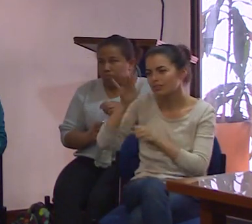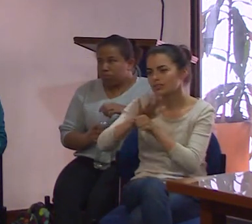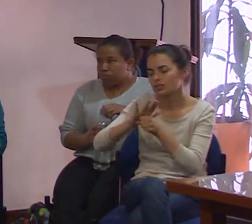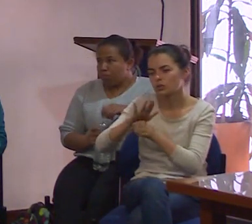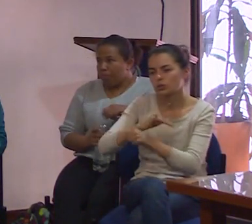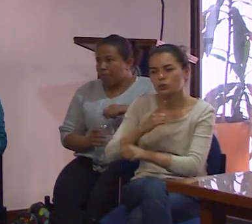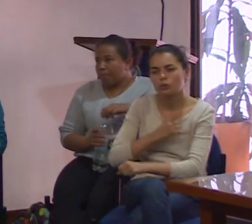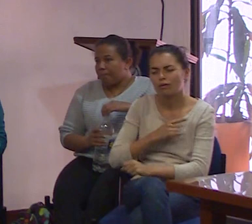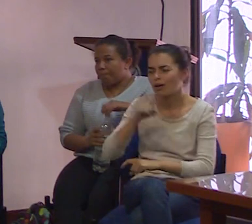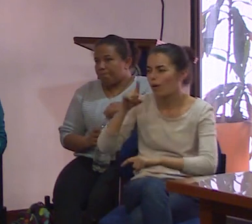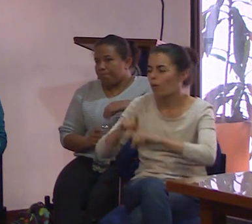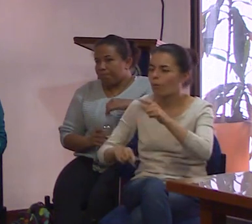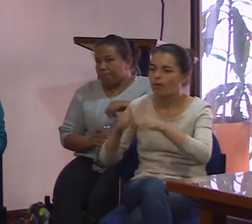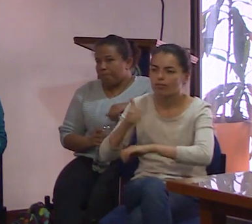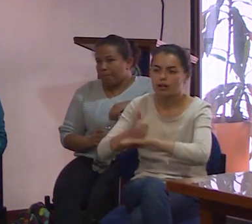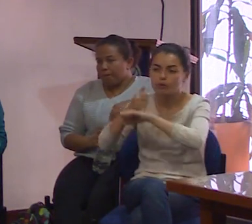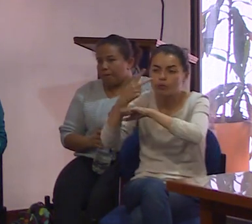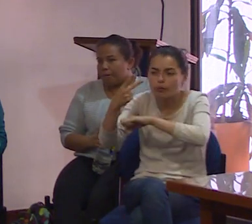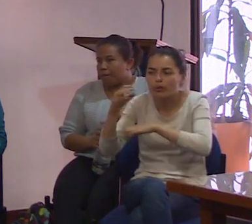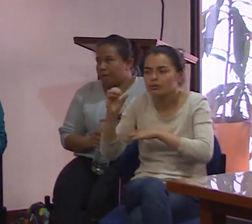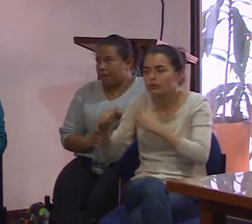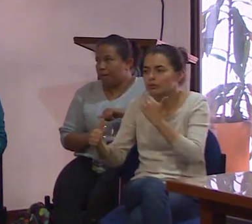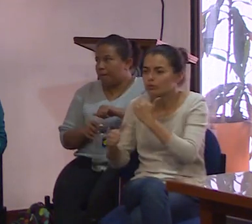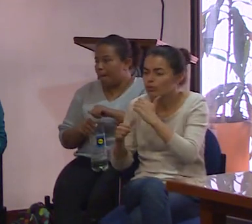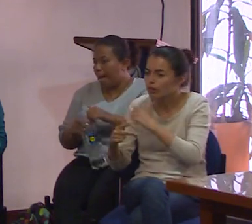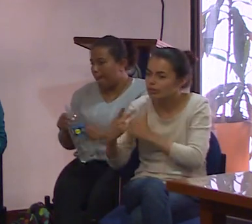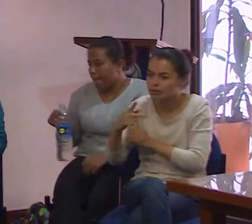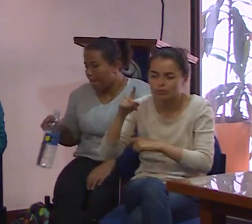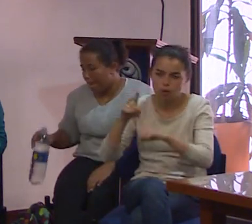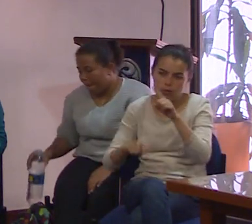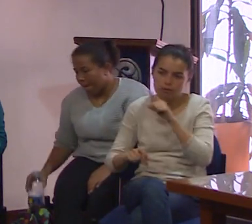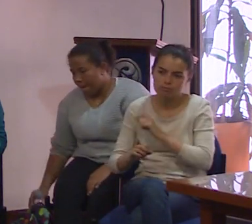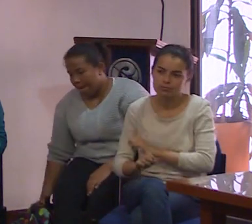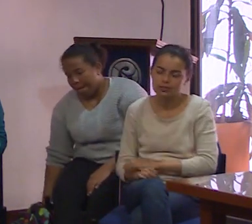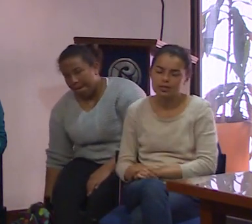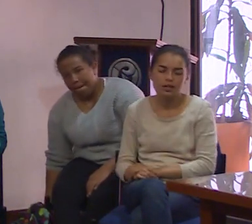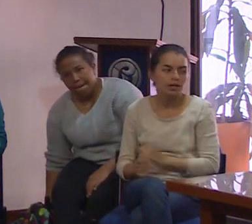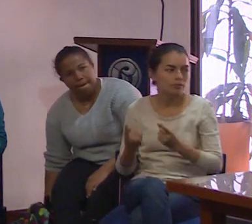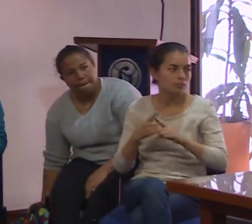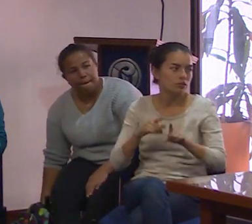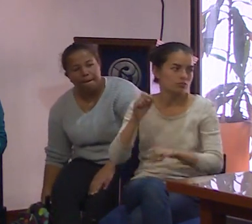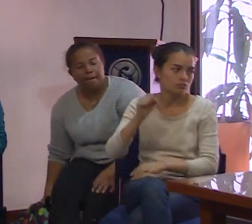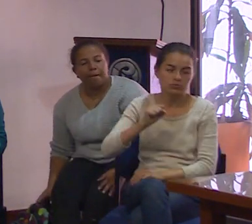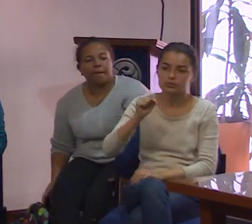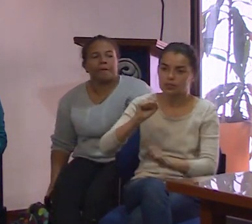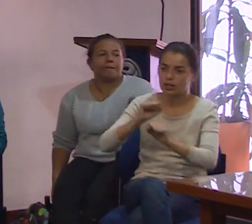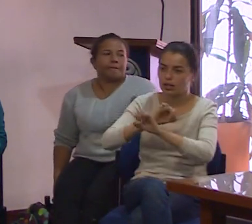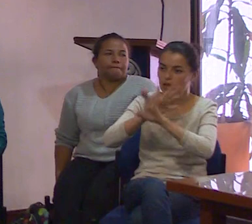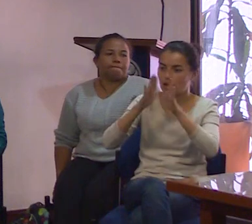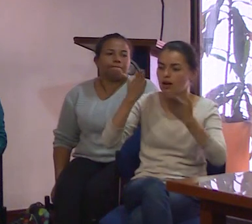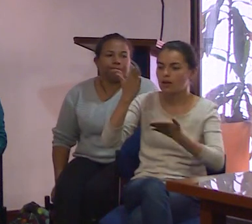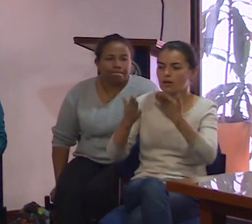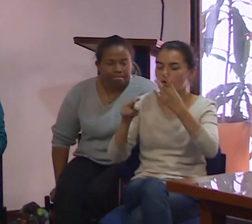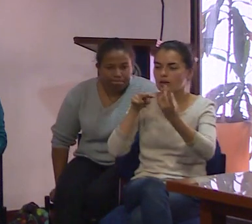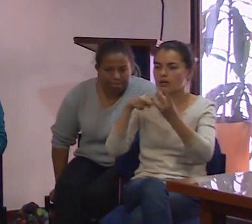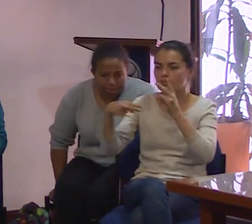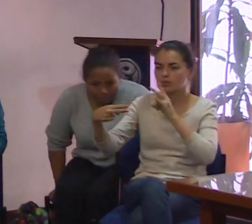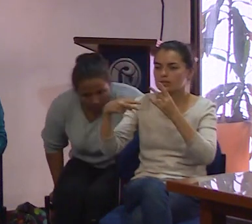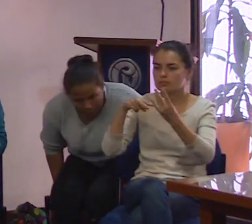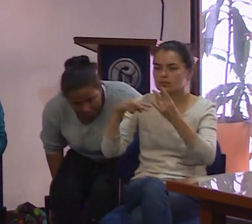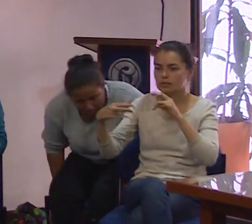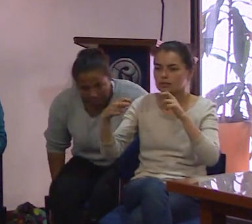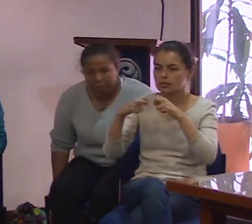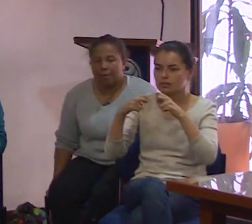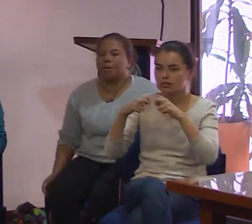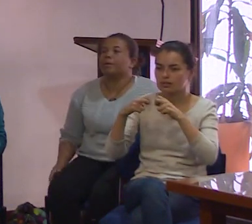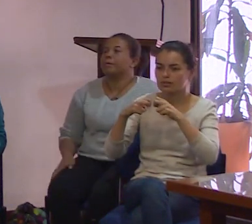dos directores, dos horas para un solo estudiante, pues es muy complicado. Pero sí, en la perspectiva de la sinergia de grupos de